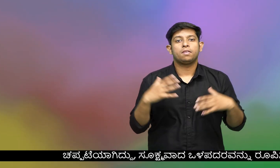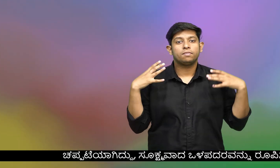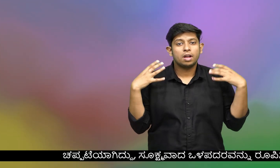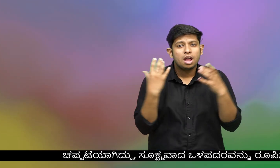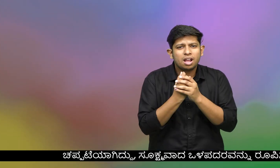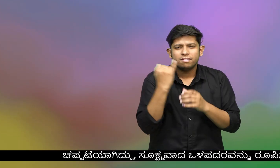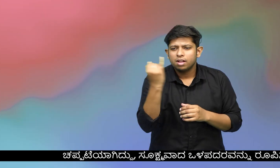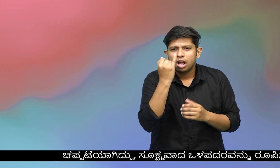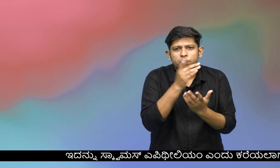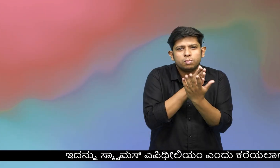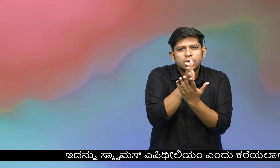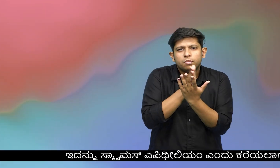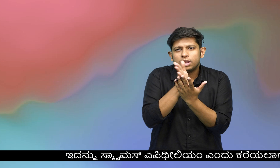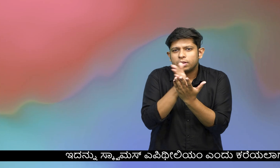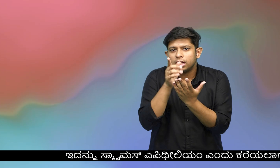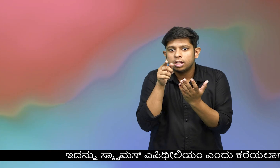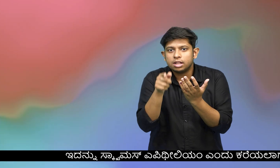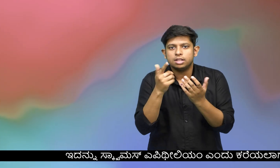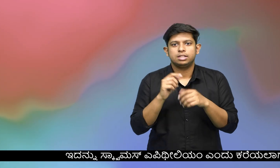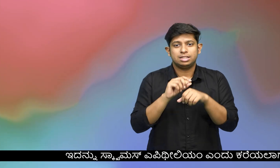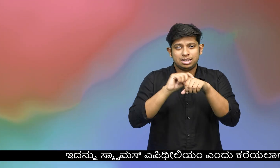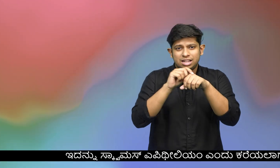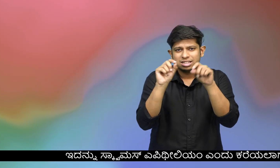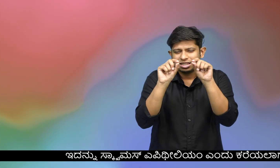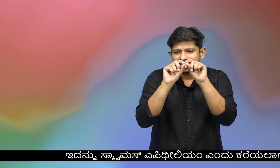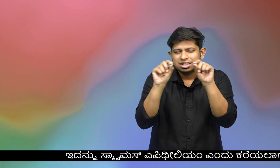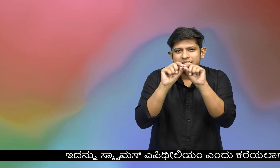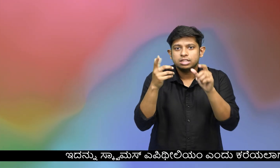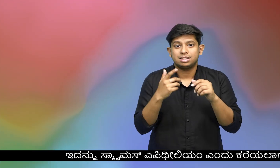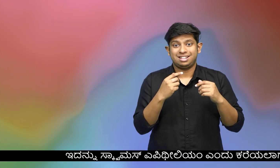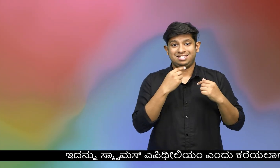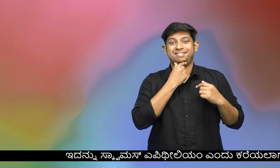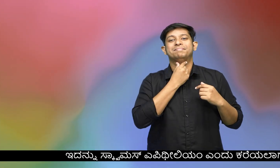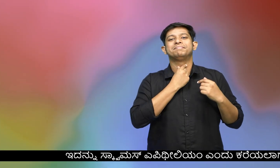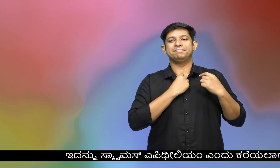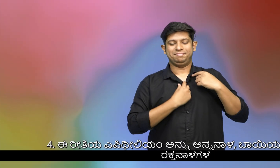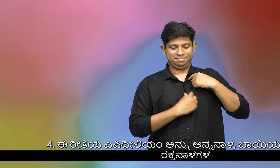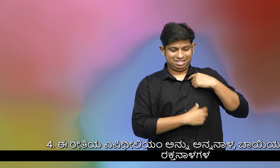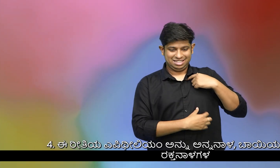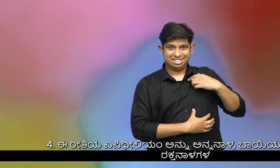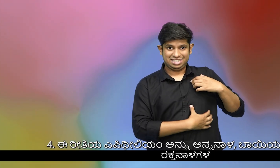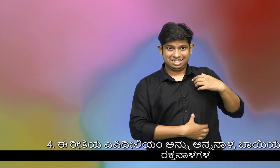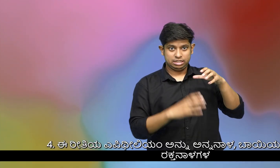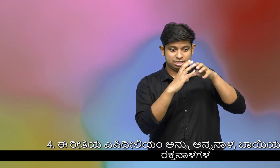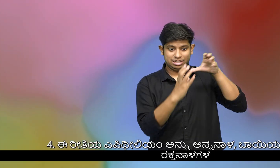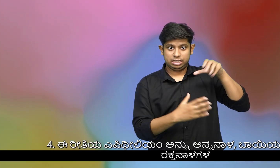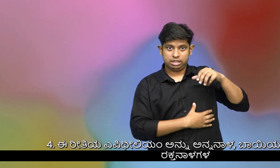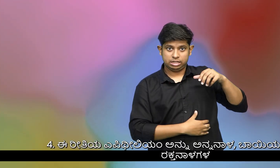ರೂಪಿಸುತ್ತದೆ. ಇದನ್ನು ಸ್ಕಾವಸ್ ಎಪಿಥಿಯಲಮ್ ಎಂದು ಕರೆಯಲಾಗುತ್ತದೆ. ಈ ರೀತಿಯ ಎಪಿಥೀಲಿಯಂ